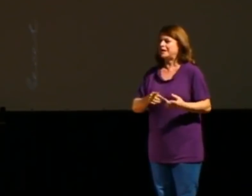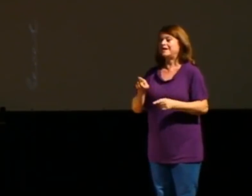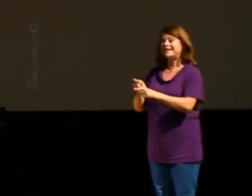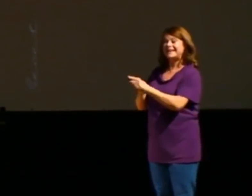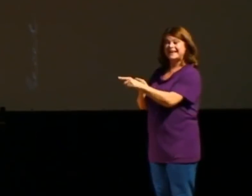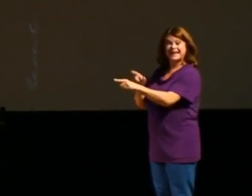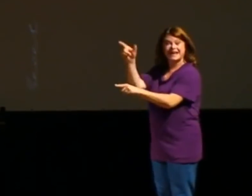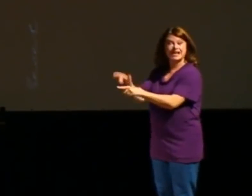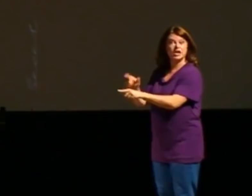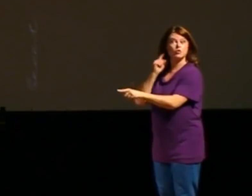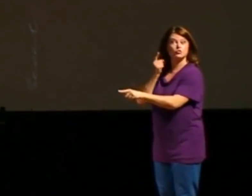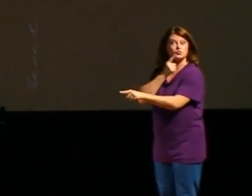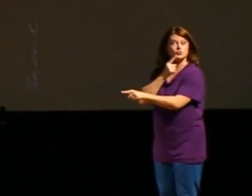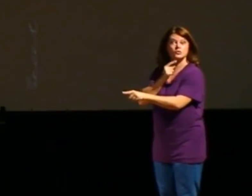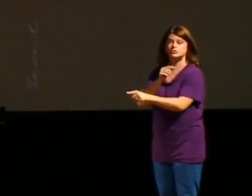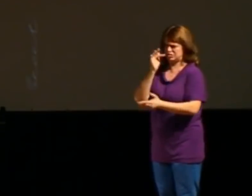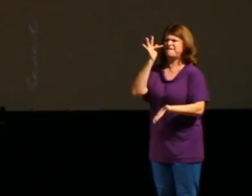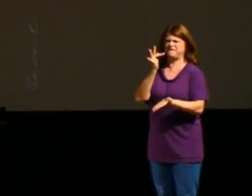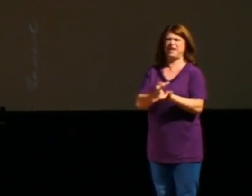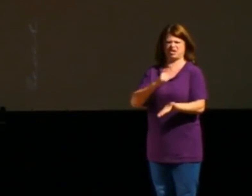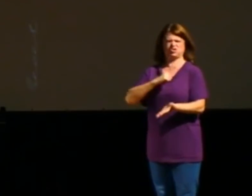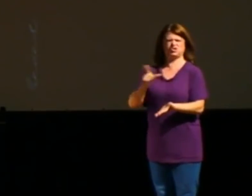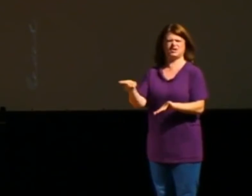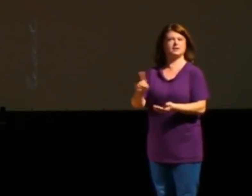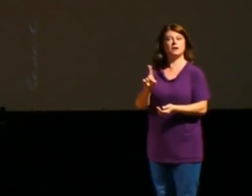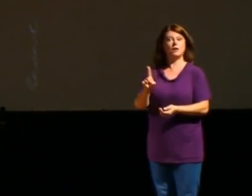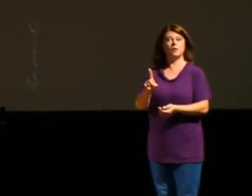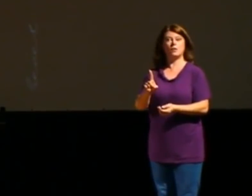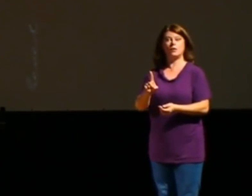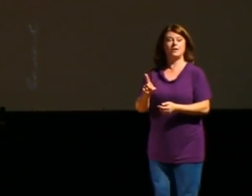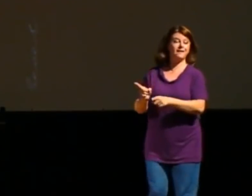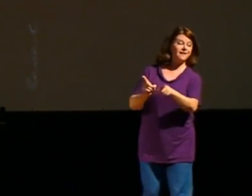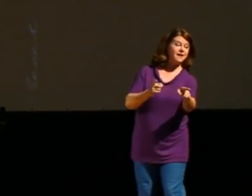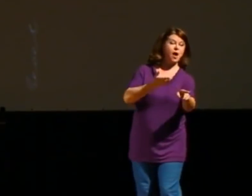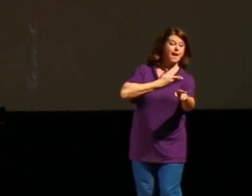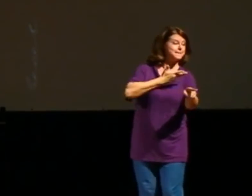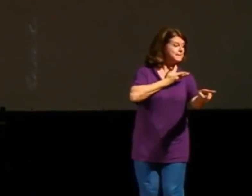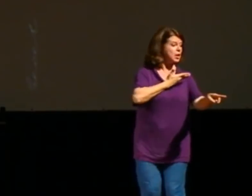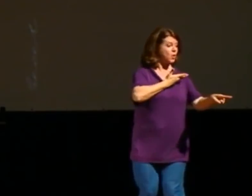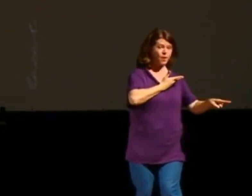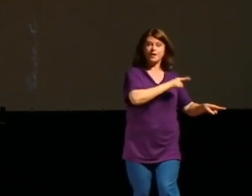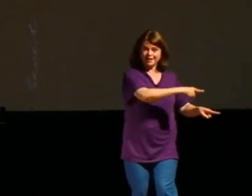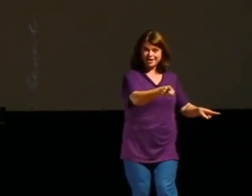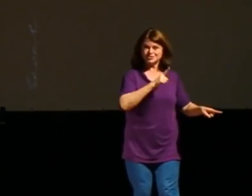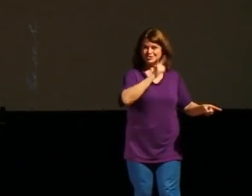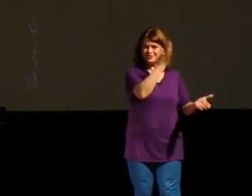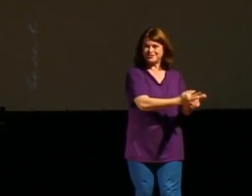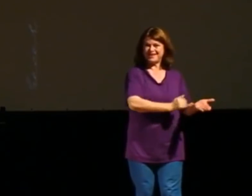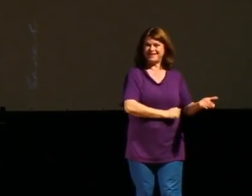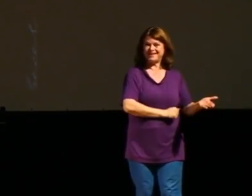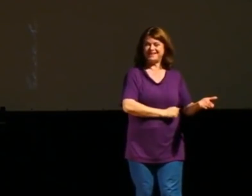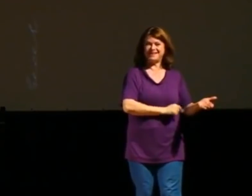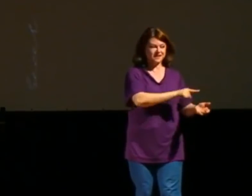fé eram os amigos dele. Eram os amigos do surdo que o trouxeram, e eu